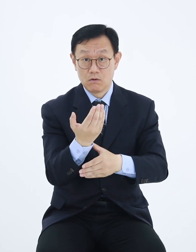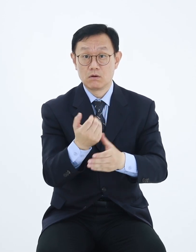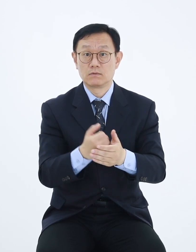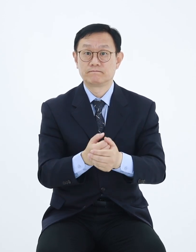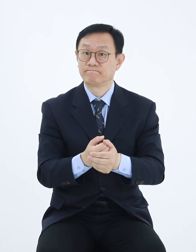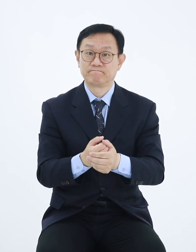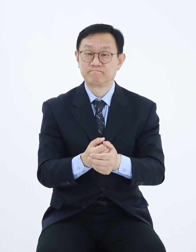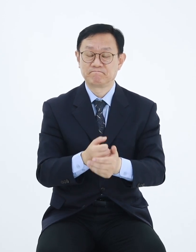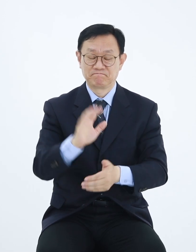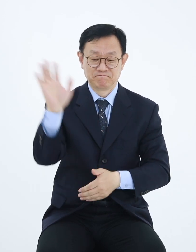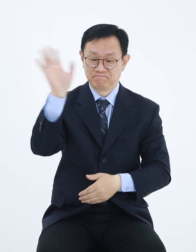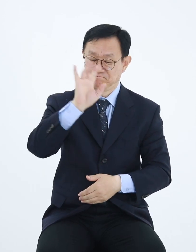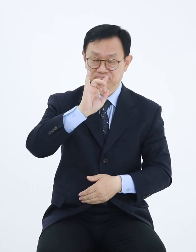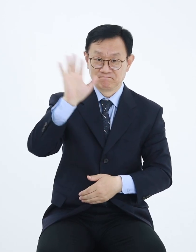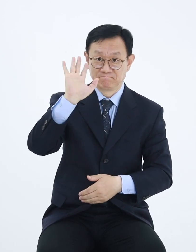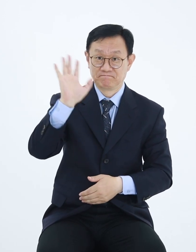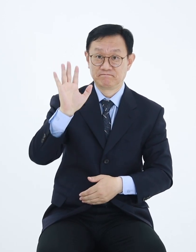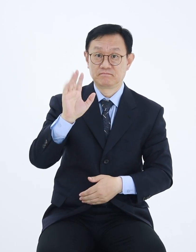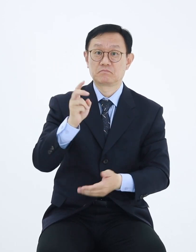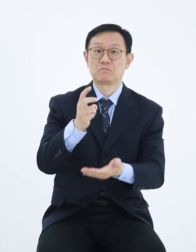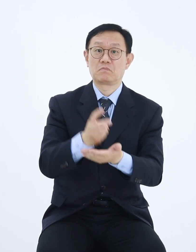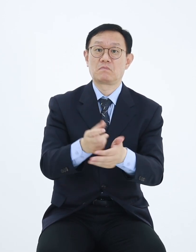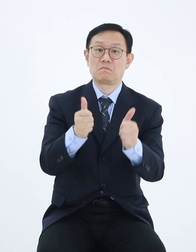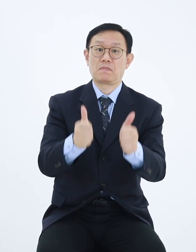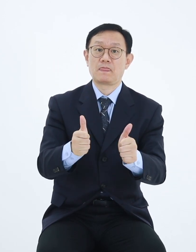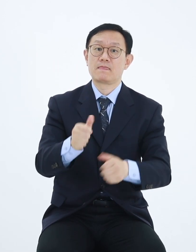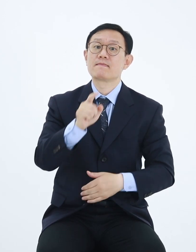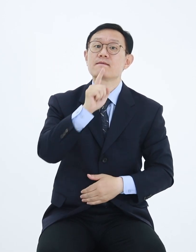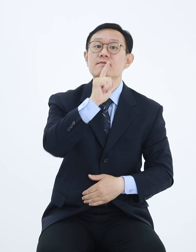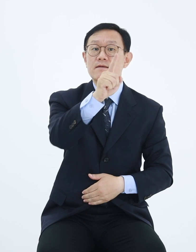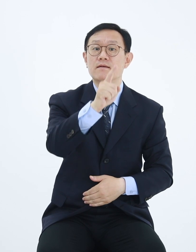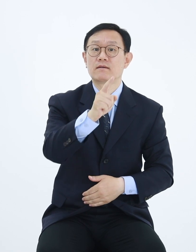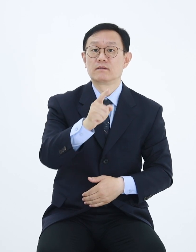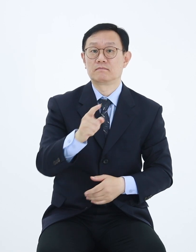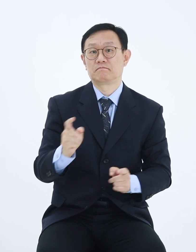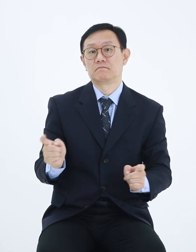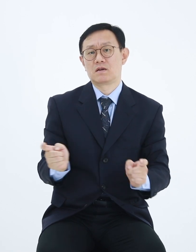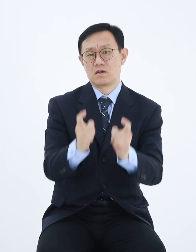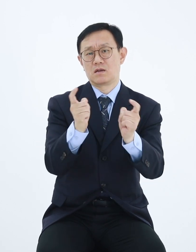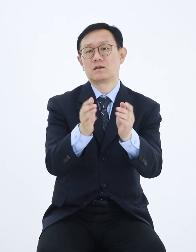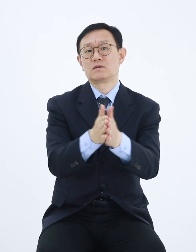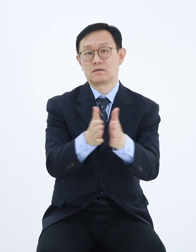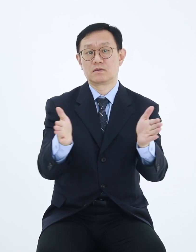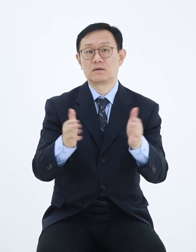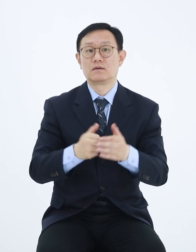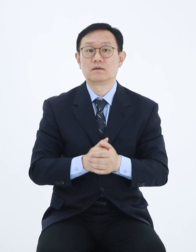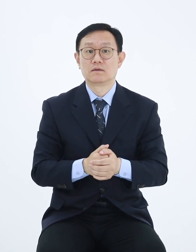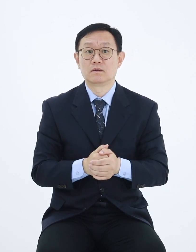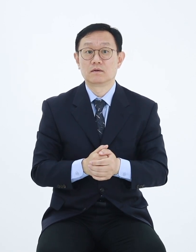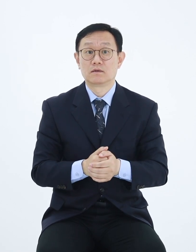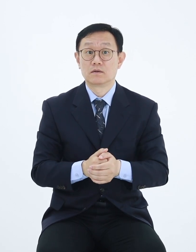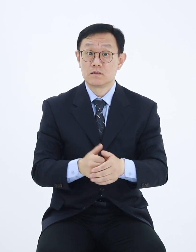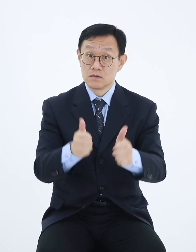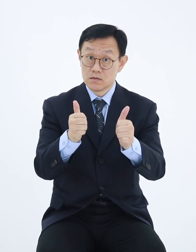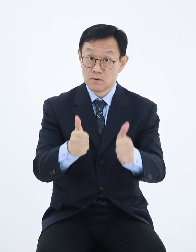rc가 지방법원에 b씨의 부모님을 고소하는 등 법적 다툼이 발생했습니다 재판 끝에